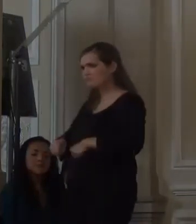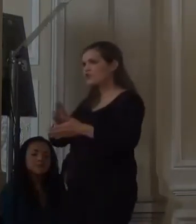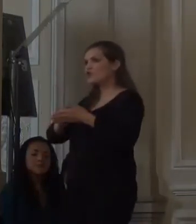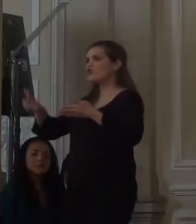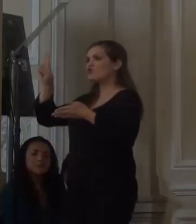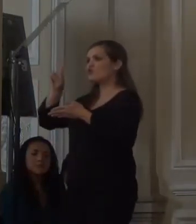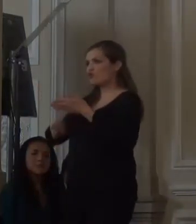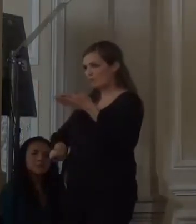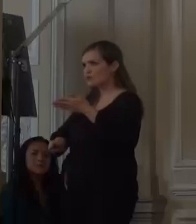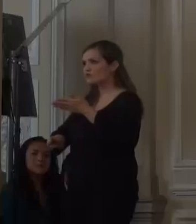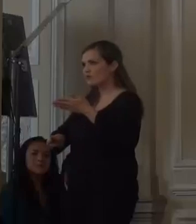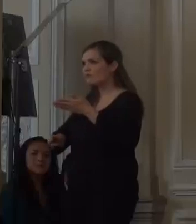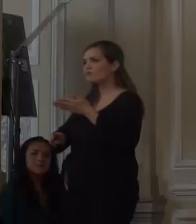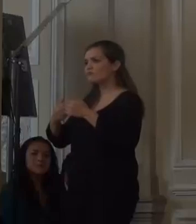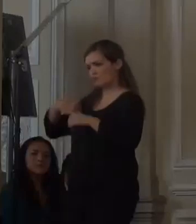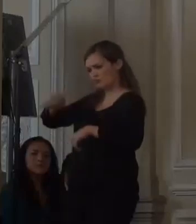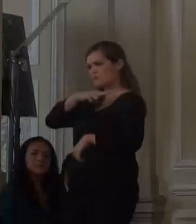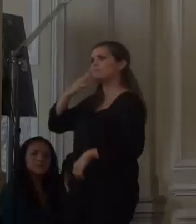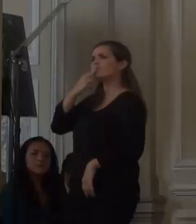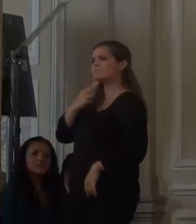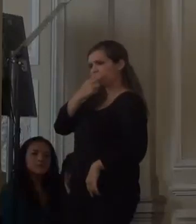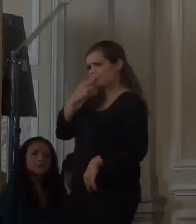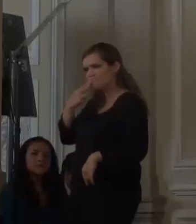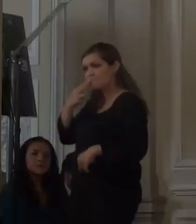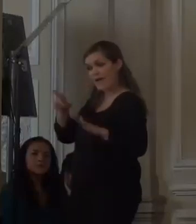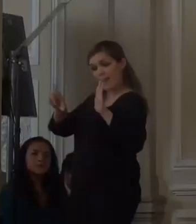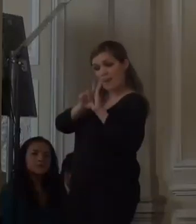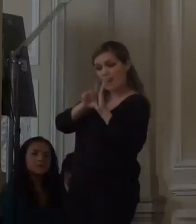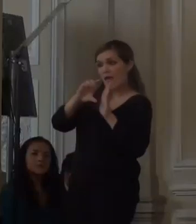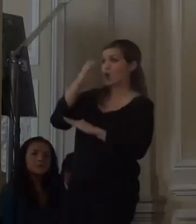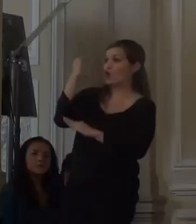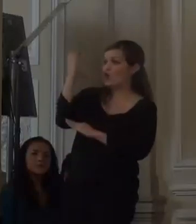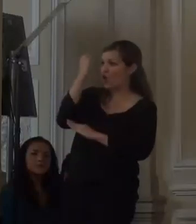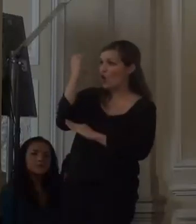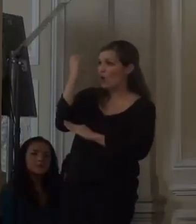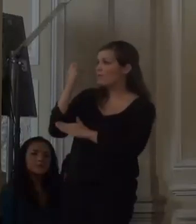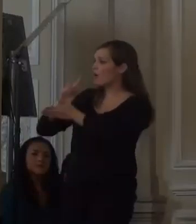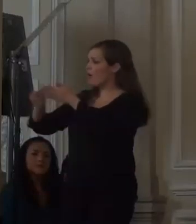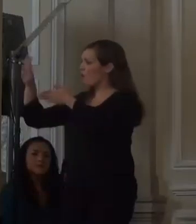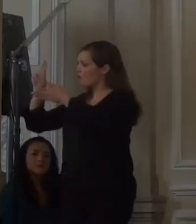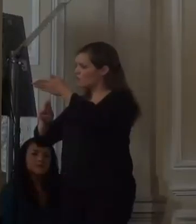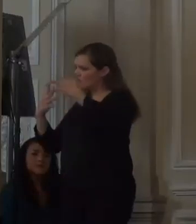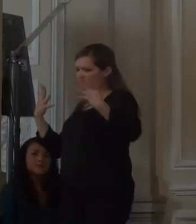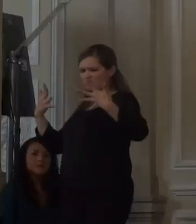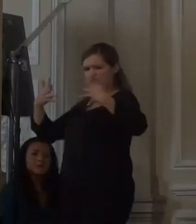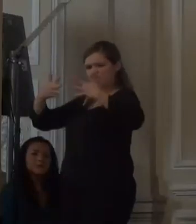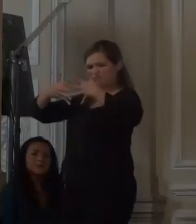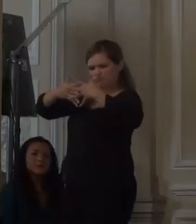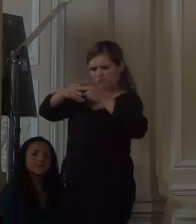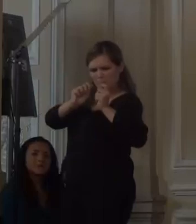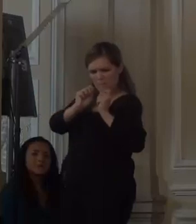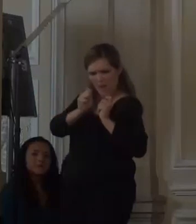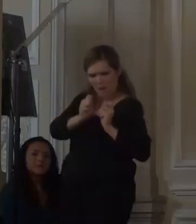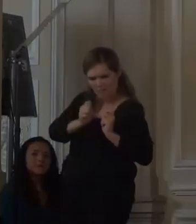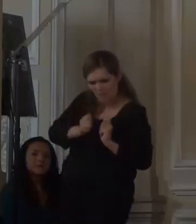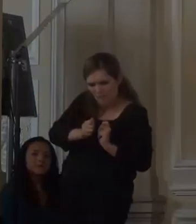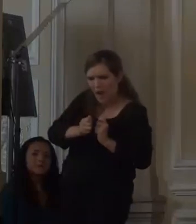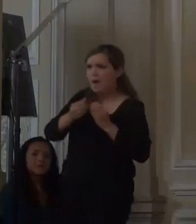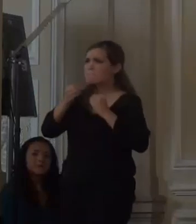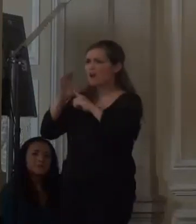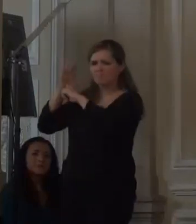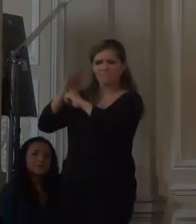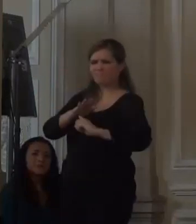hacerlo nos comprometimos a ajustar nuestra legislación para garantizar la dignidad humana, la autonomía, la